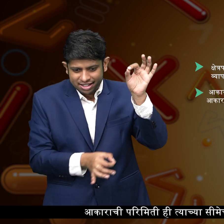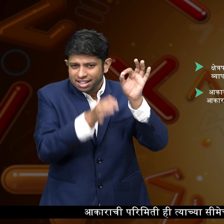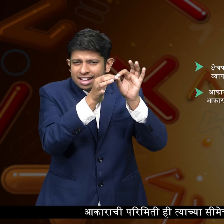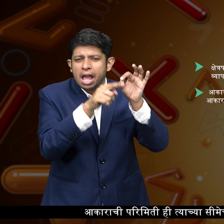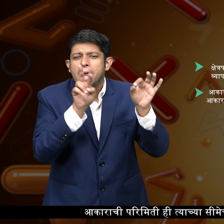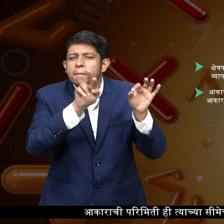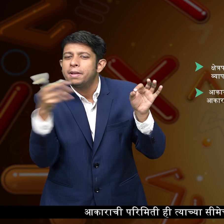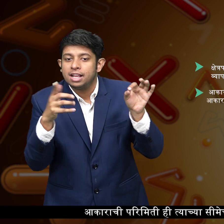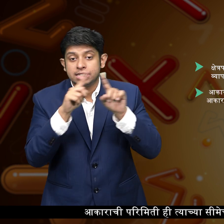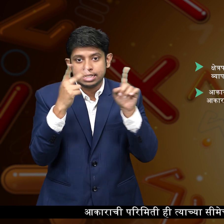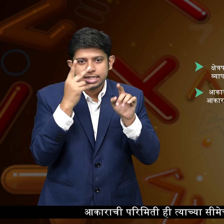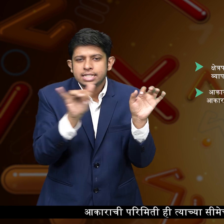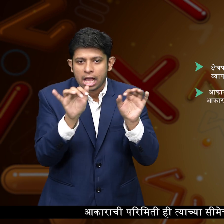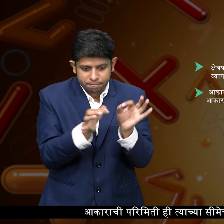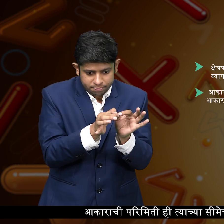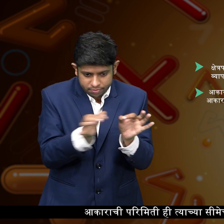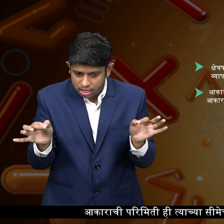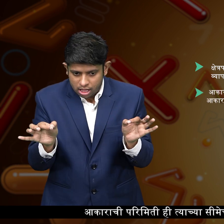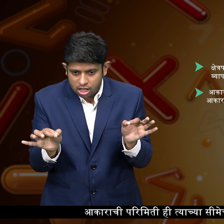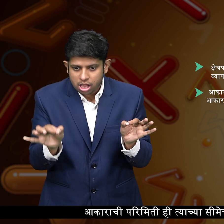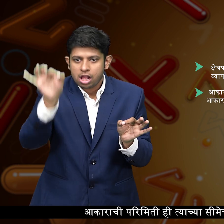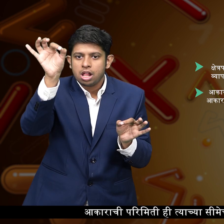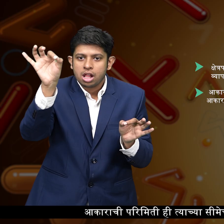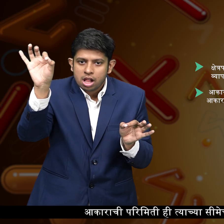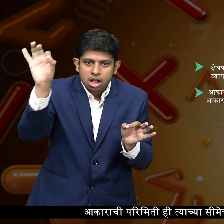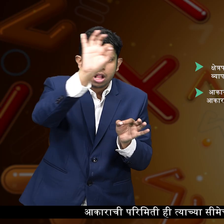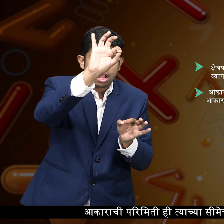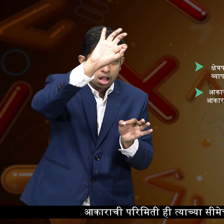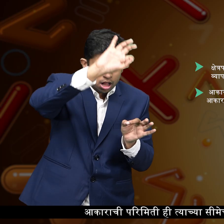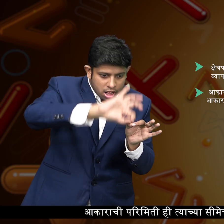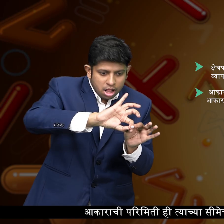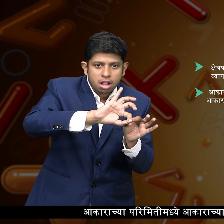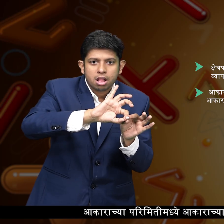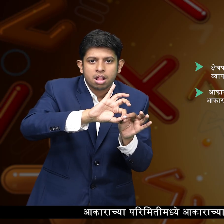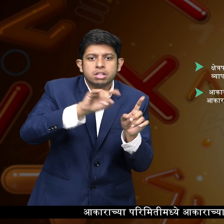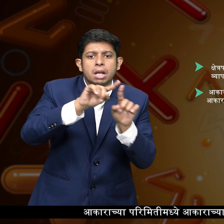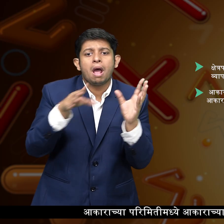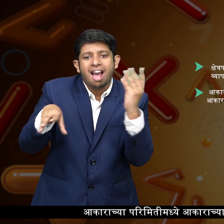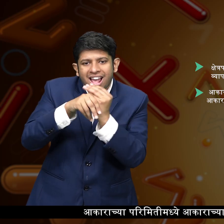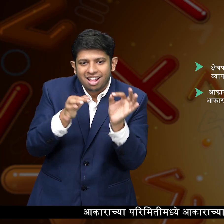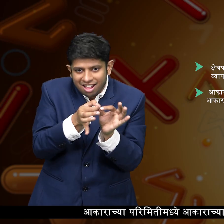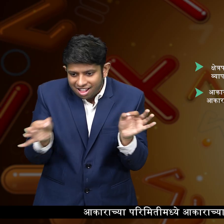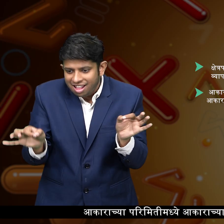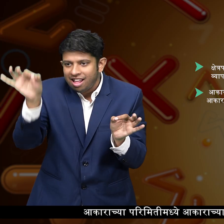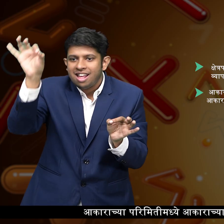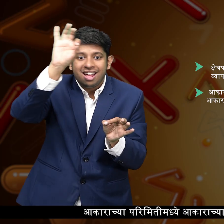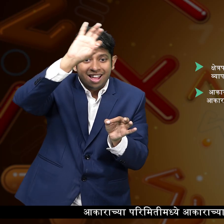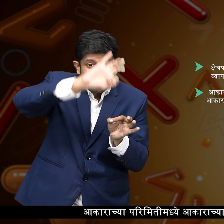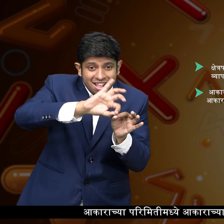परिमिती ही त्याच्या सीमेची एकूण लांबी म्हणून परिभाषित केली जाते. आकाराच्या परिमितीमध्ये आकाराच्या सर्व बाजू